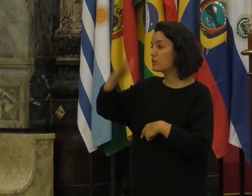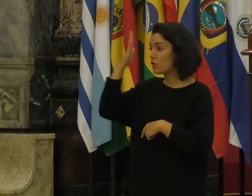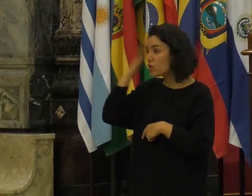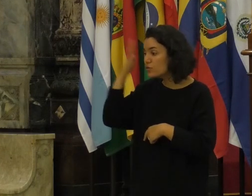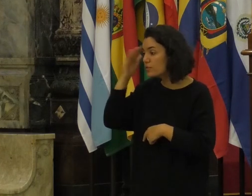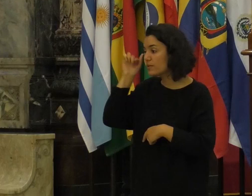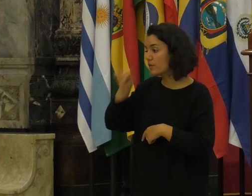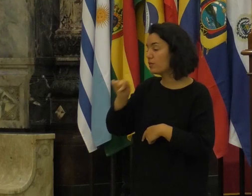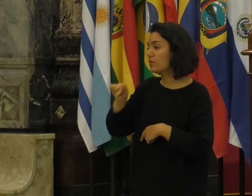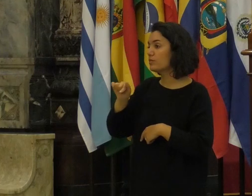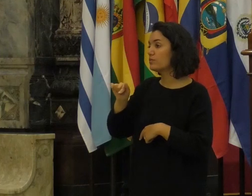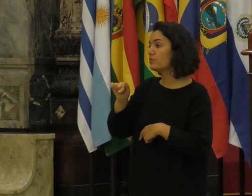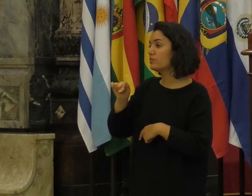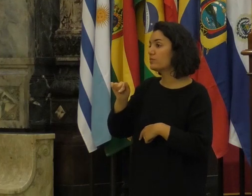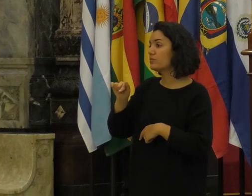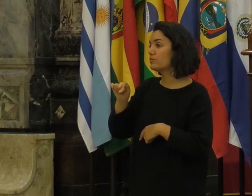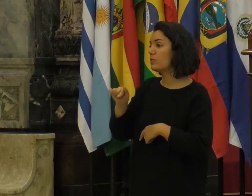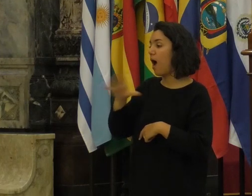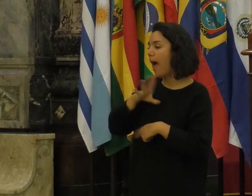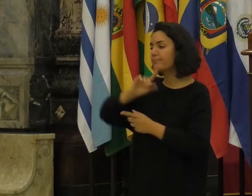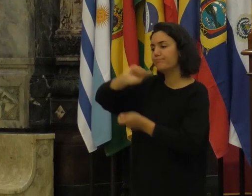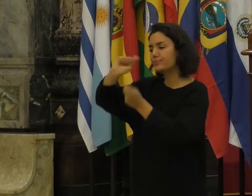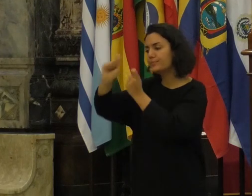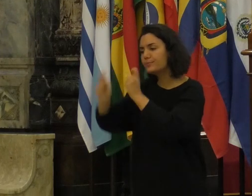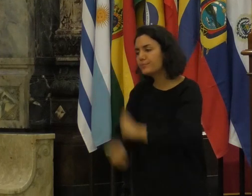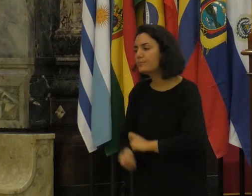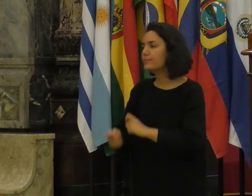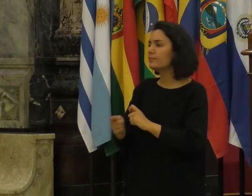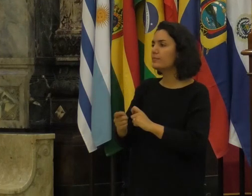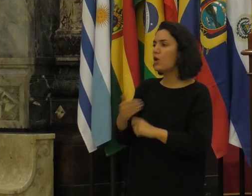se configuran diversos y cambiantes perfiles